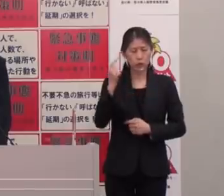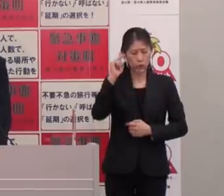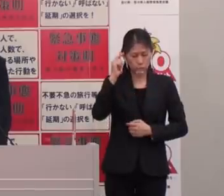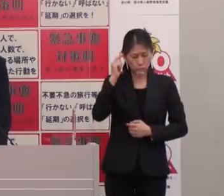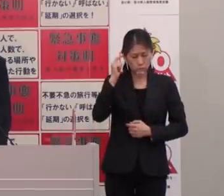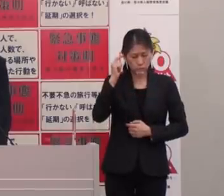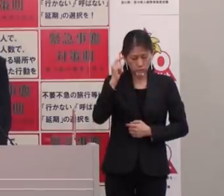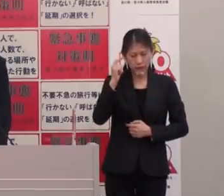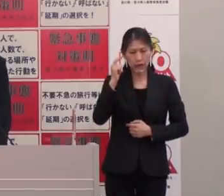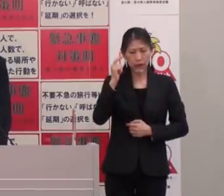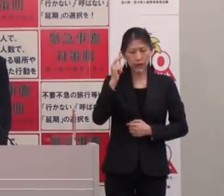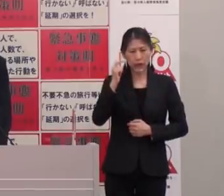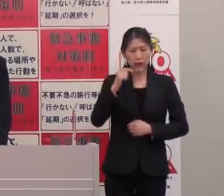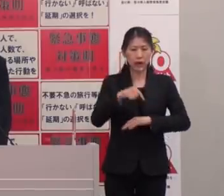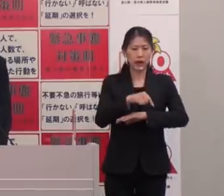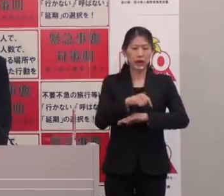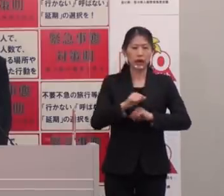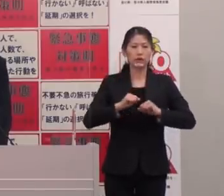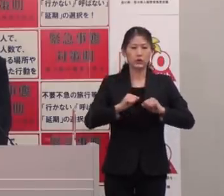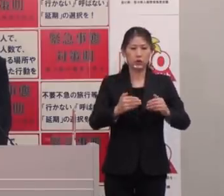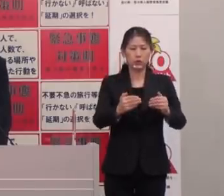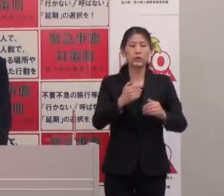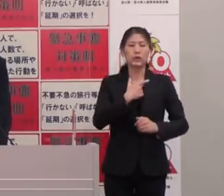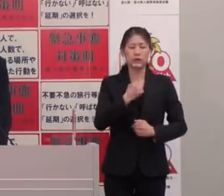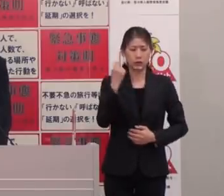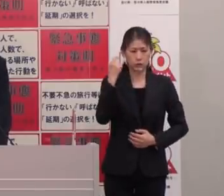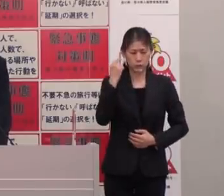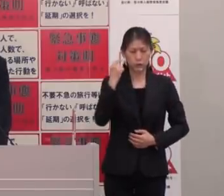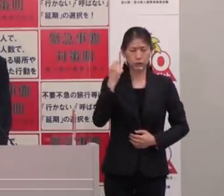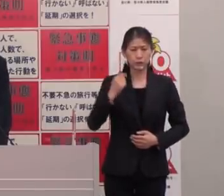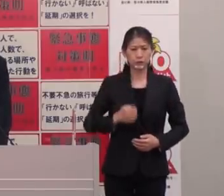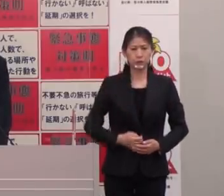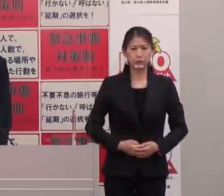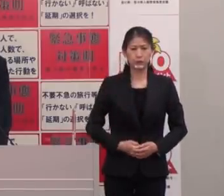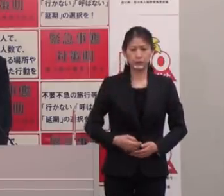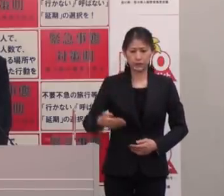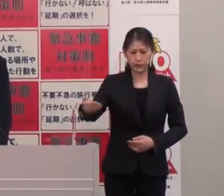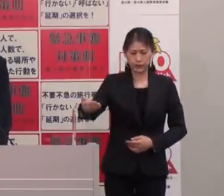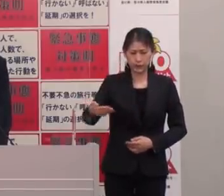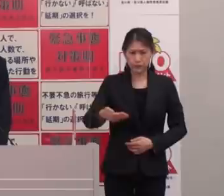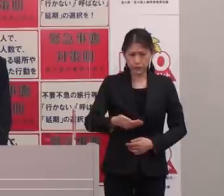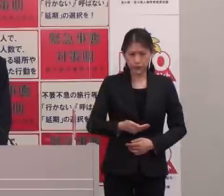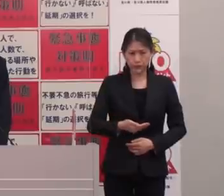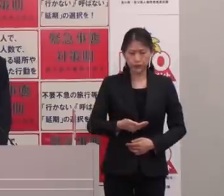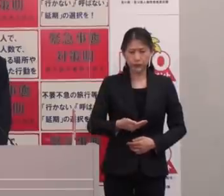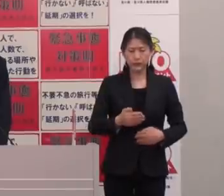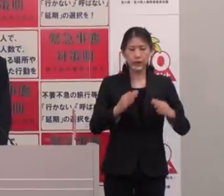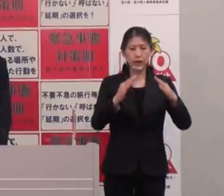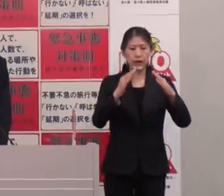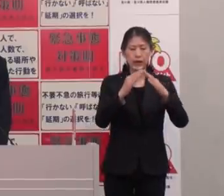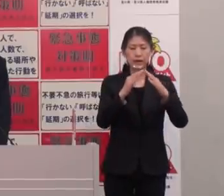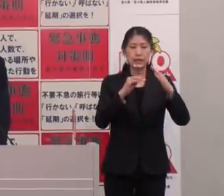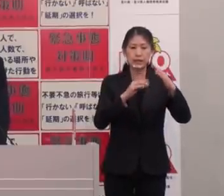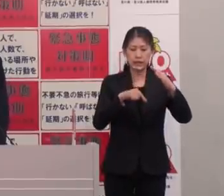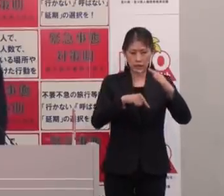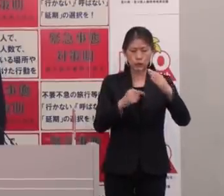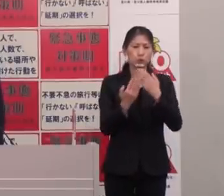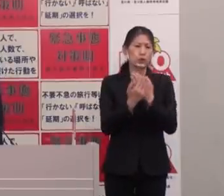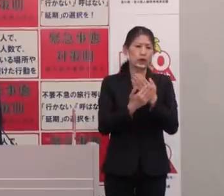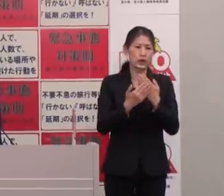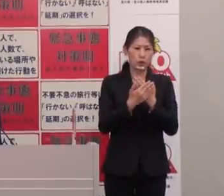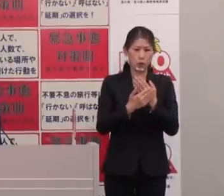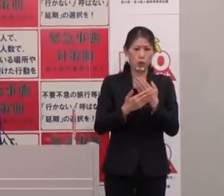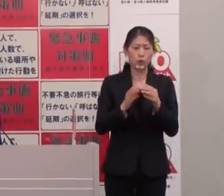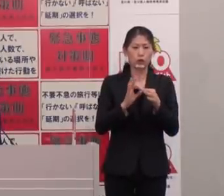。 わかりました。と先ほど話に出ていた自宅療養についてなんですが、原